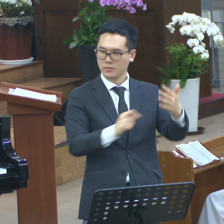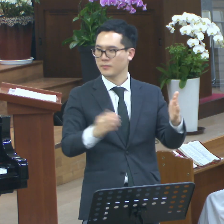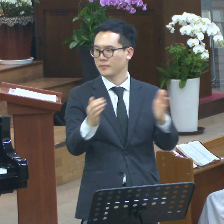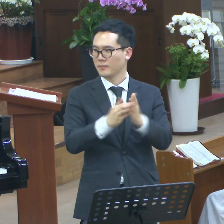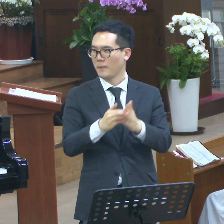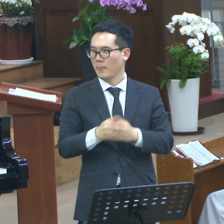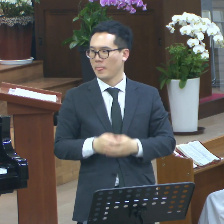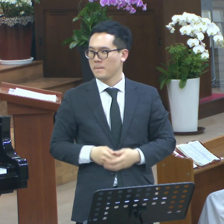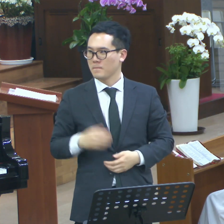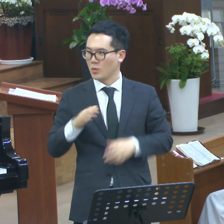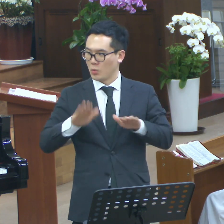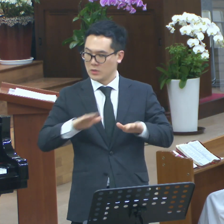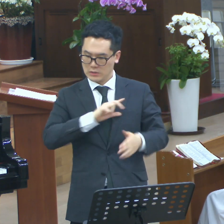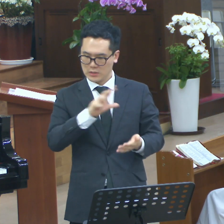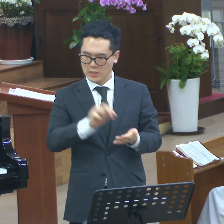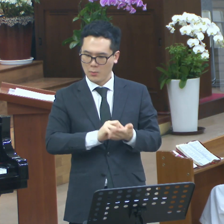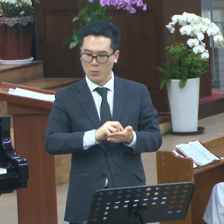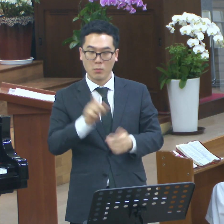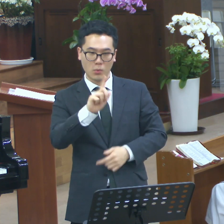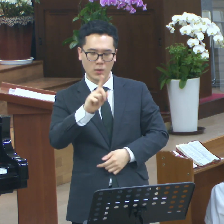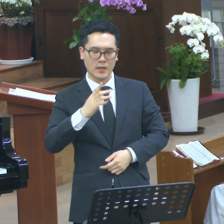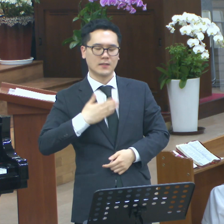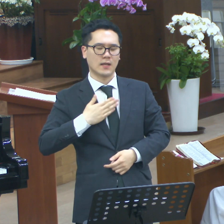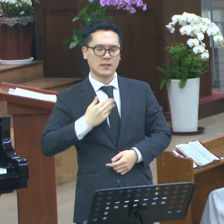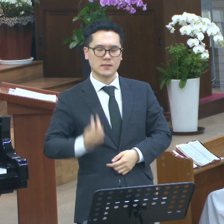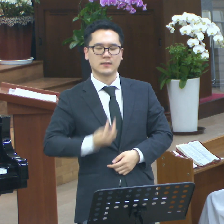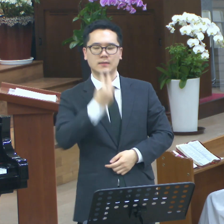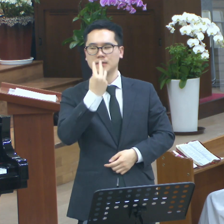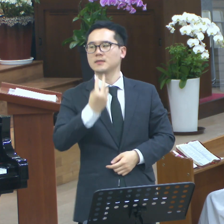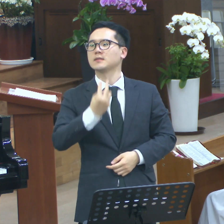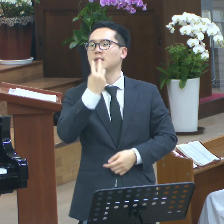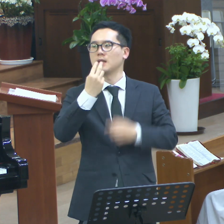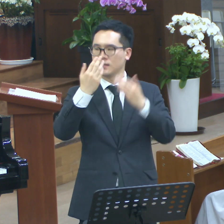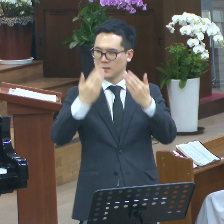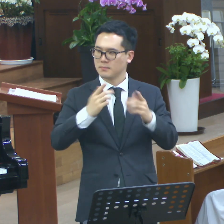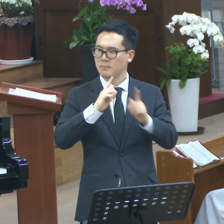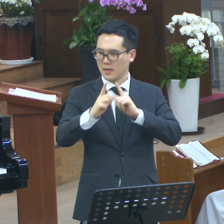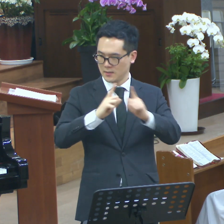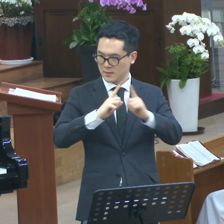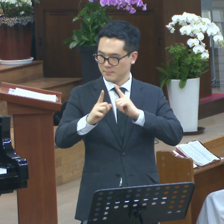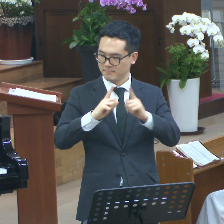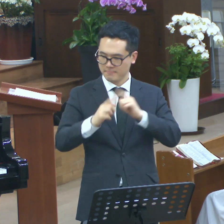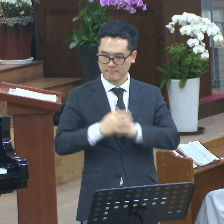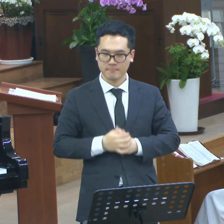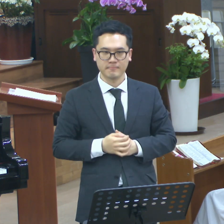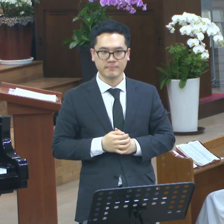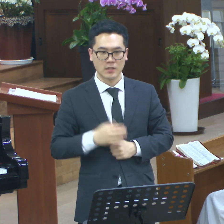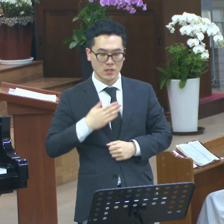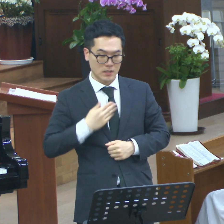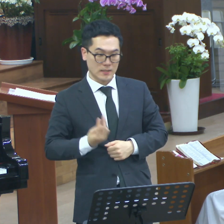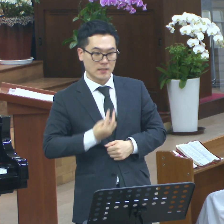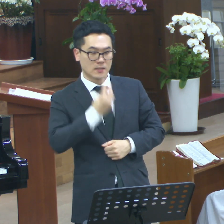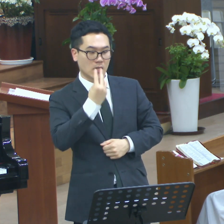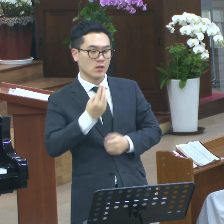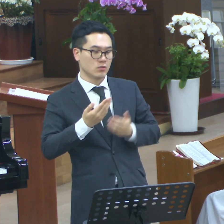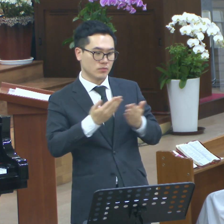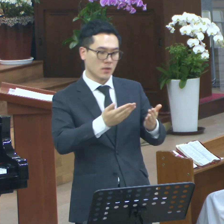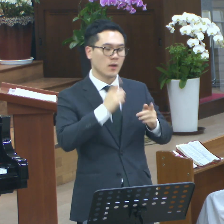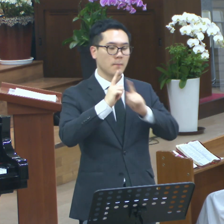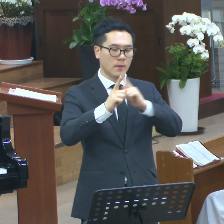따라합시다. 나를 살리는 말씀. 나를 살리는 말씀이라는 이 살린다는 이 단어가